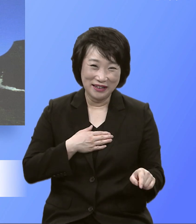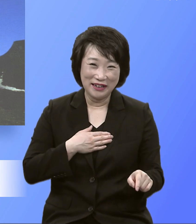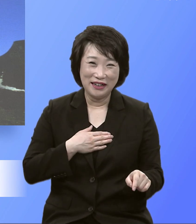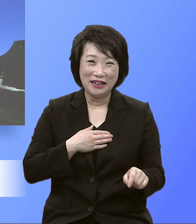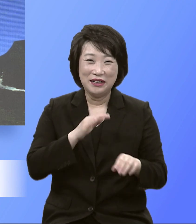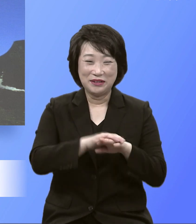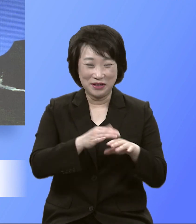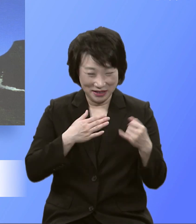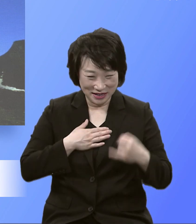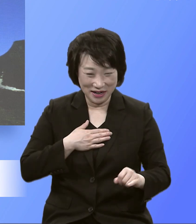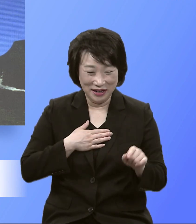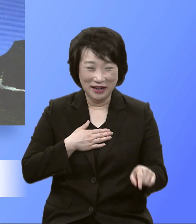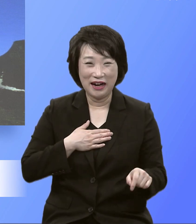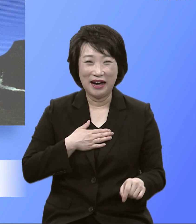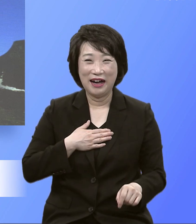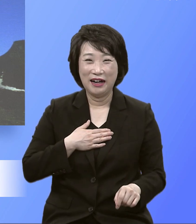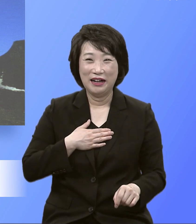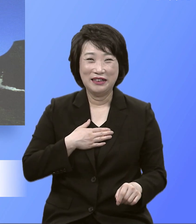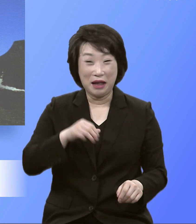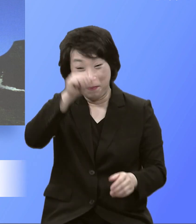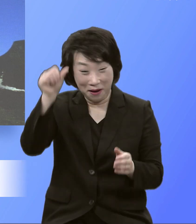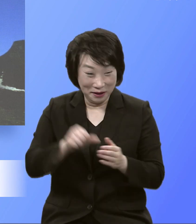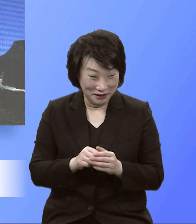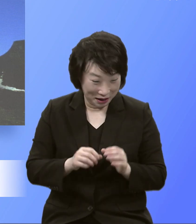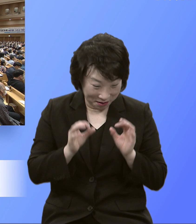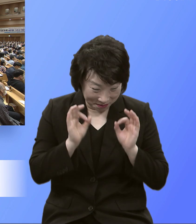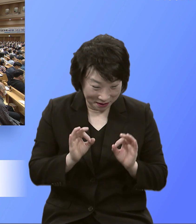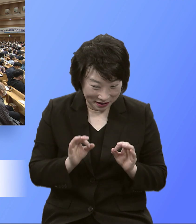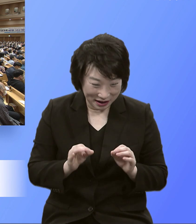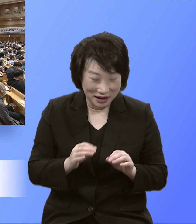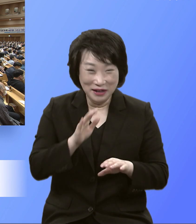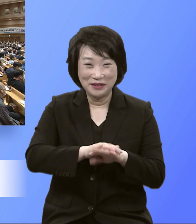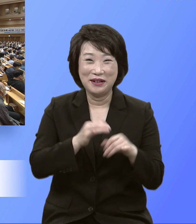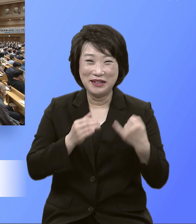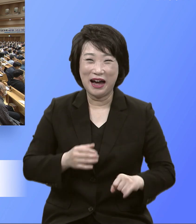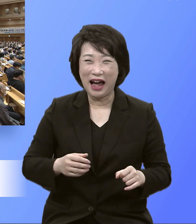우리 손녀딸이 그러는데 난 내 평생에 처음 있는 꼴이요.